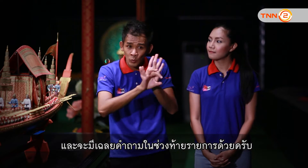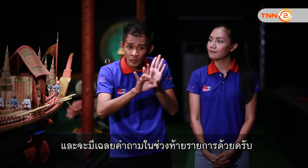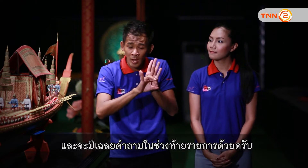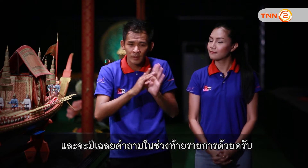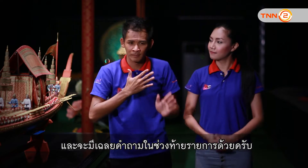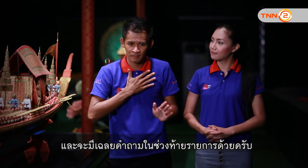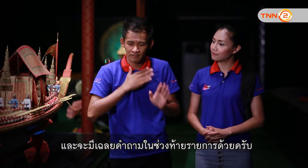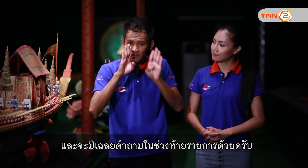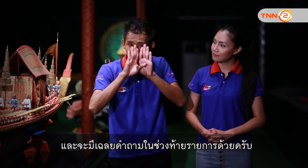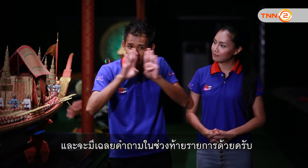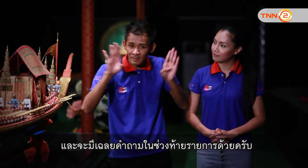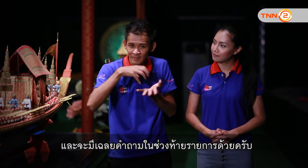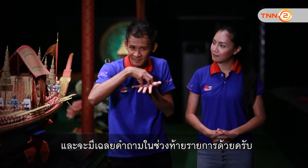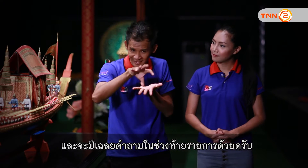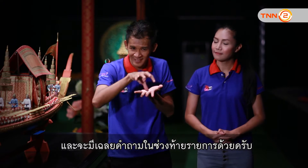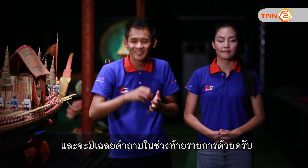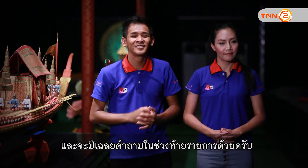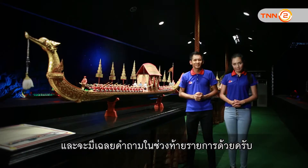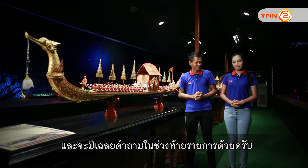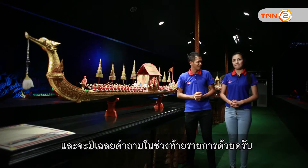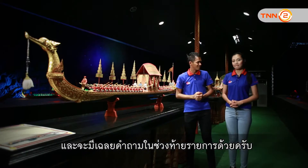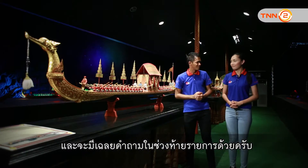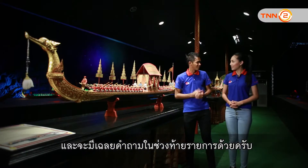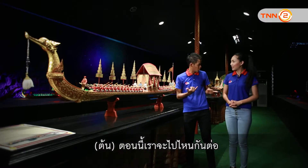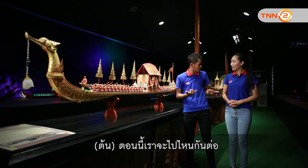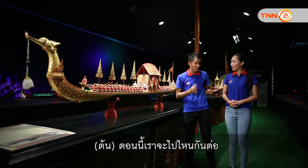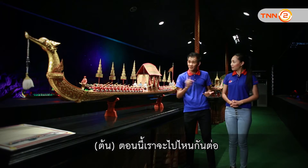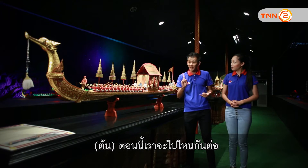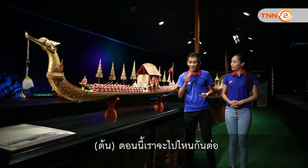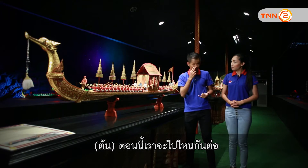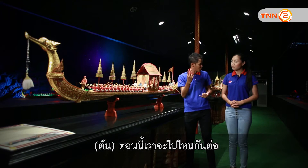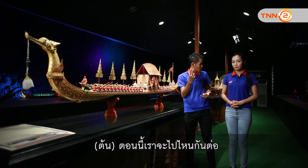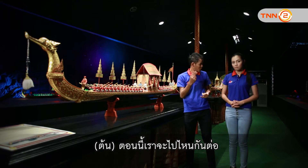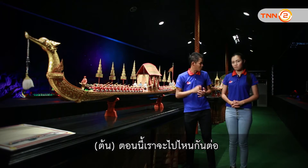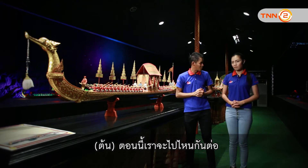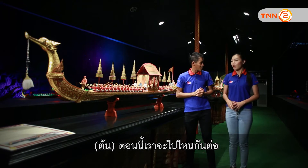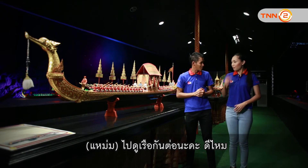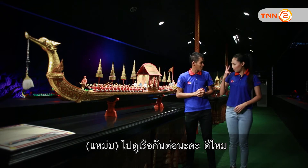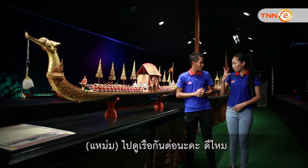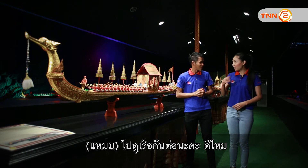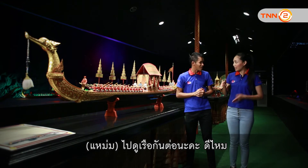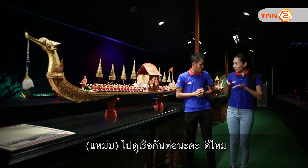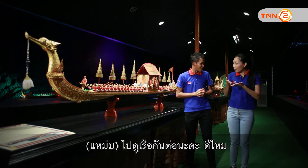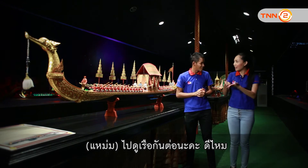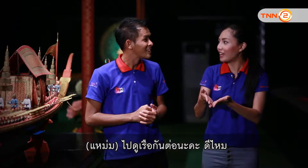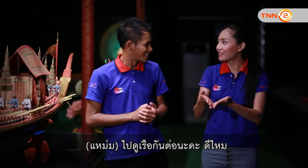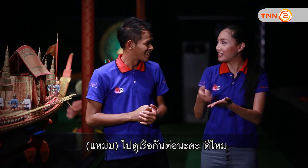ยอะๆนะครับและจะมีเฉลยคำถามในช่วงท้ายรายการด้วยครับตอนนี้เราจะไปไหนกันต่อ ไปดูเรือกันต่อนะคะดีไ